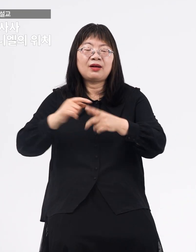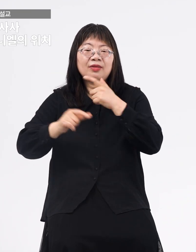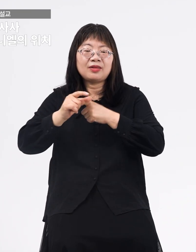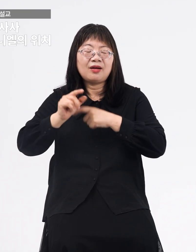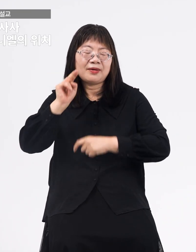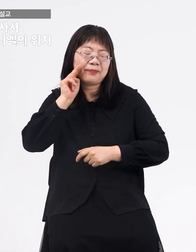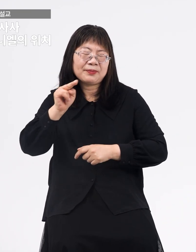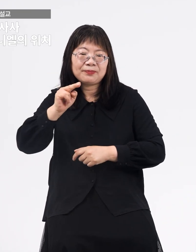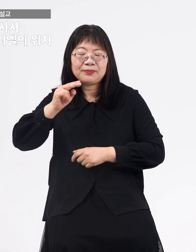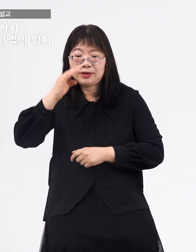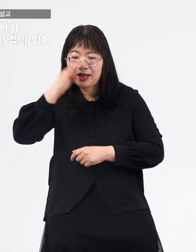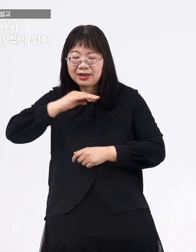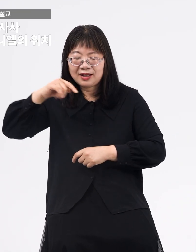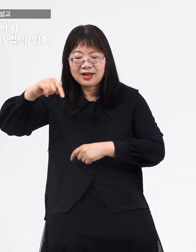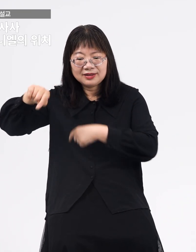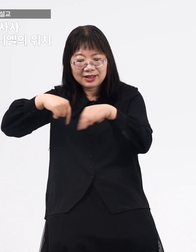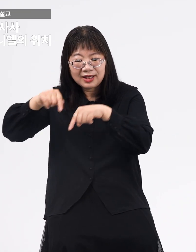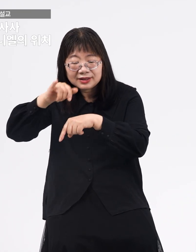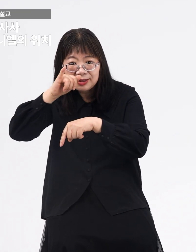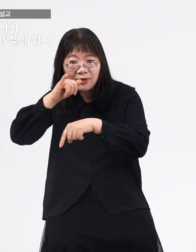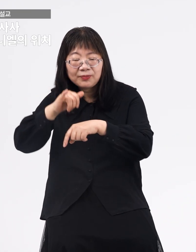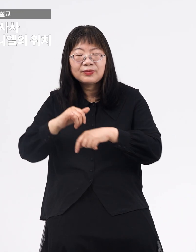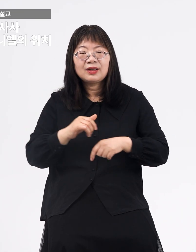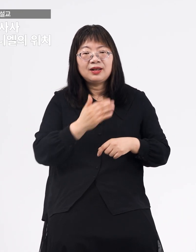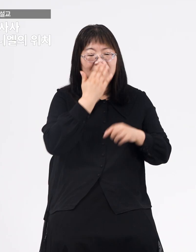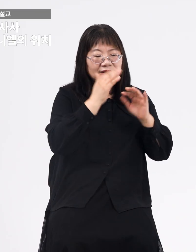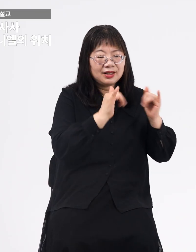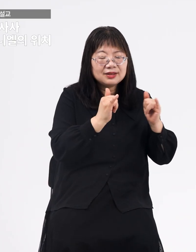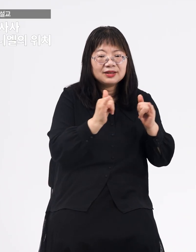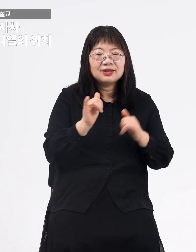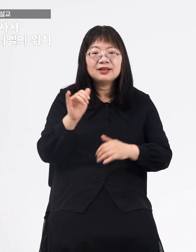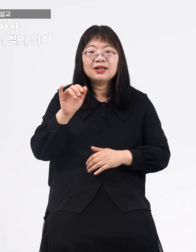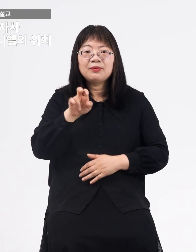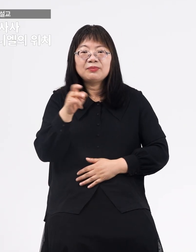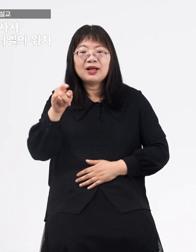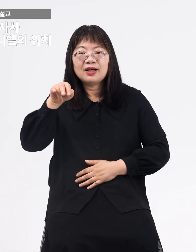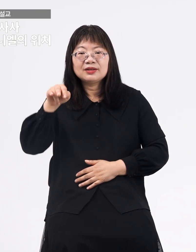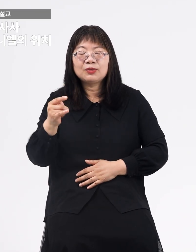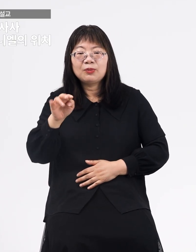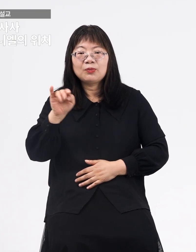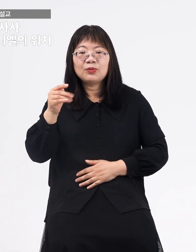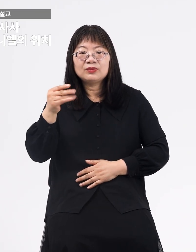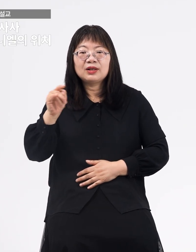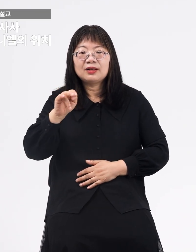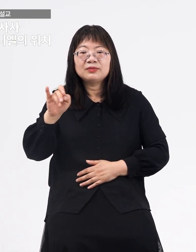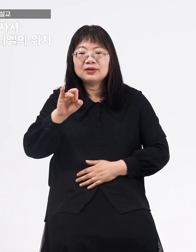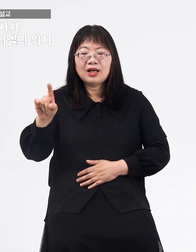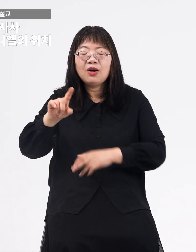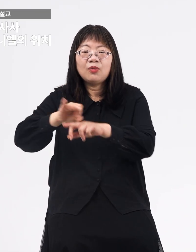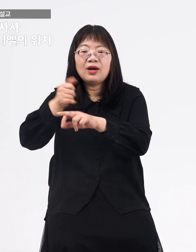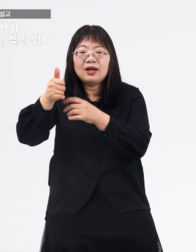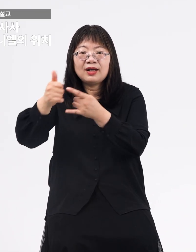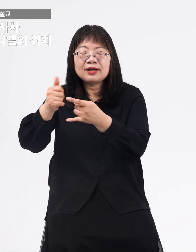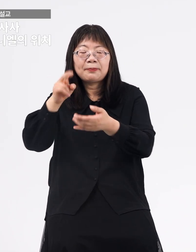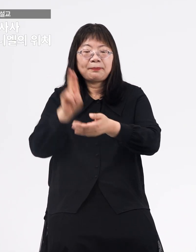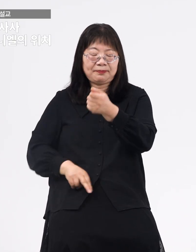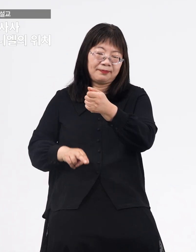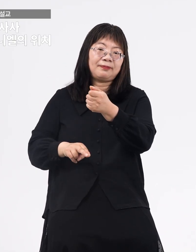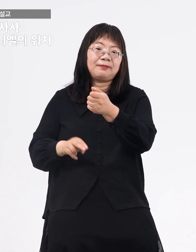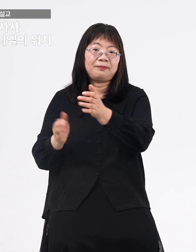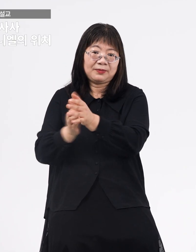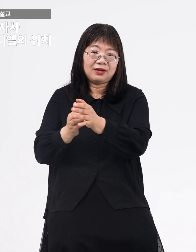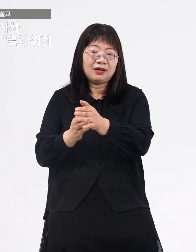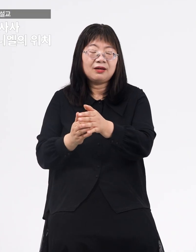메소포타미아 왕에게 이스라엘을 팔아넘기십니다. 표현은 이렇게 했는데 사실은 이